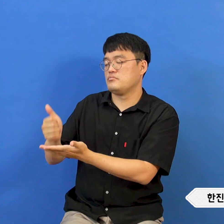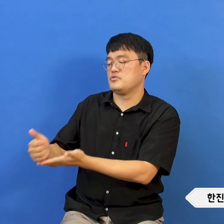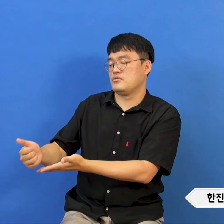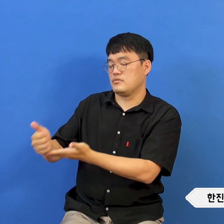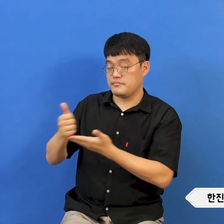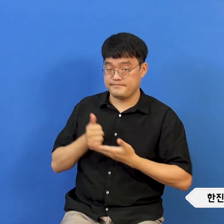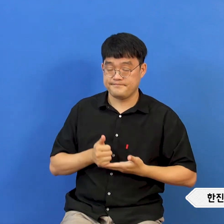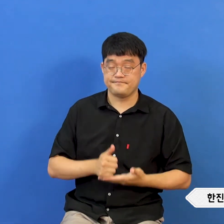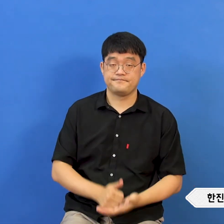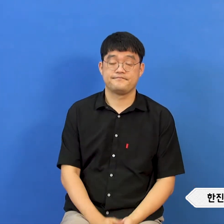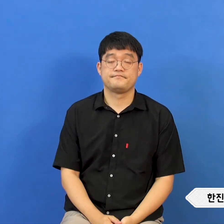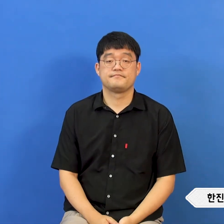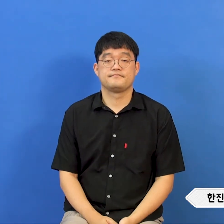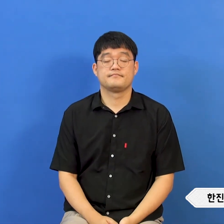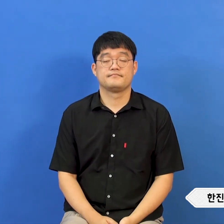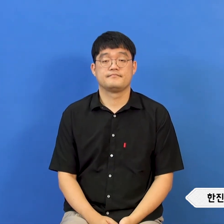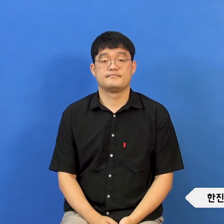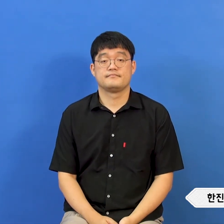영접했습니다.